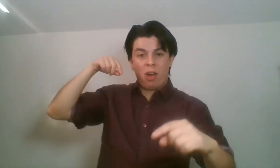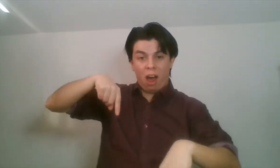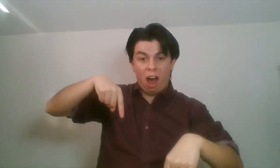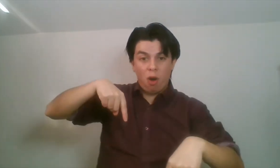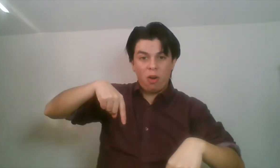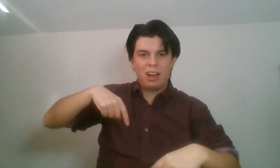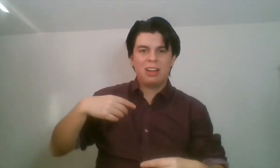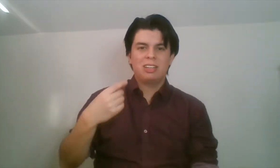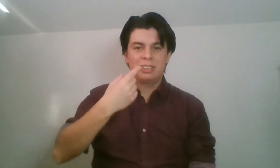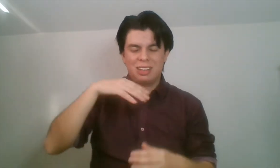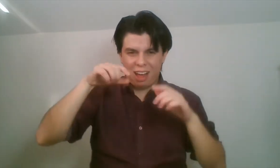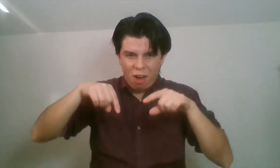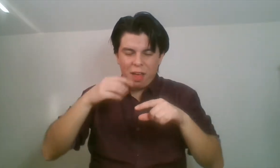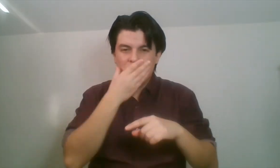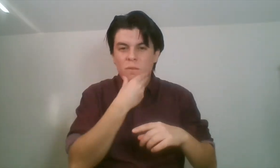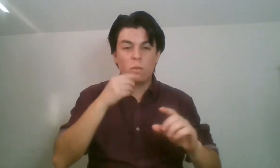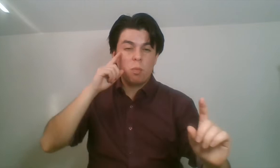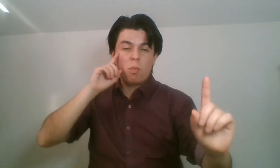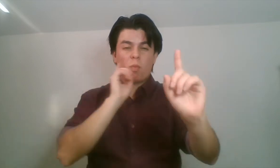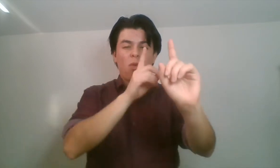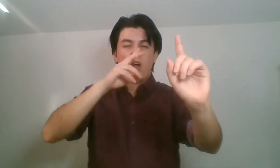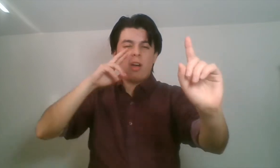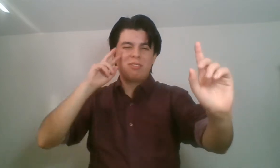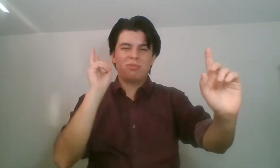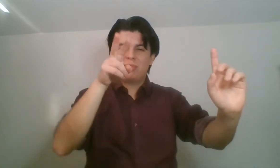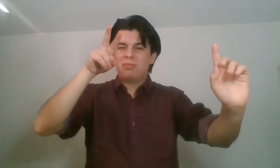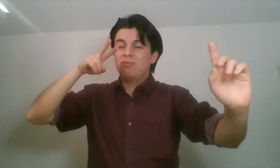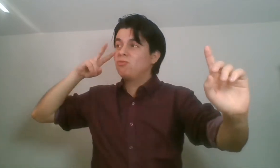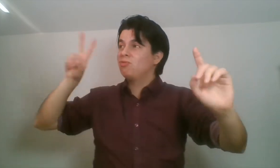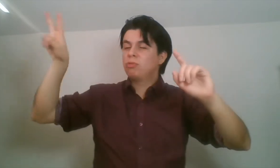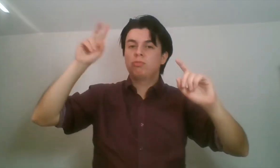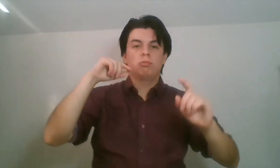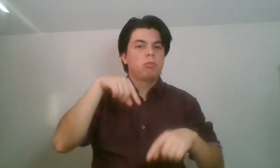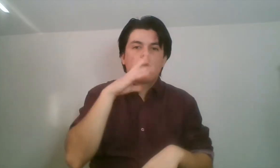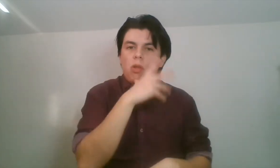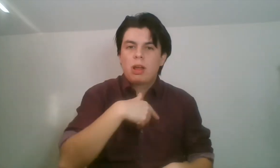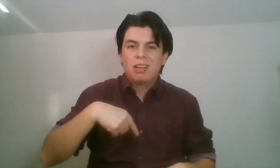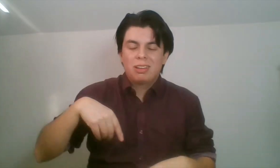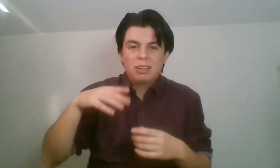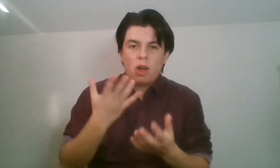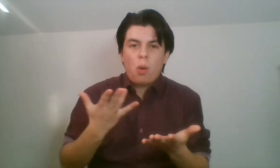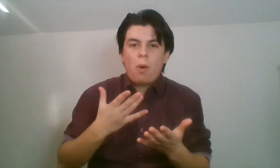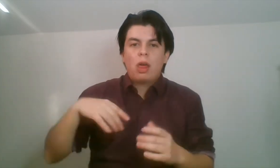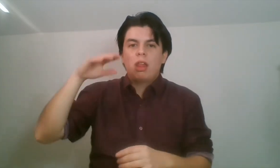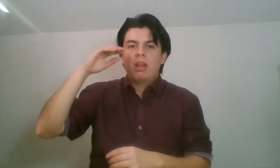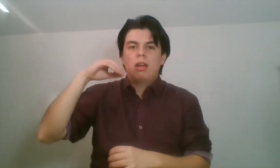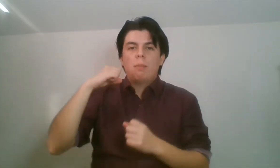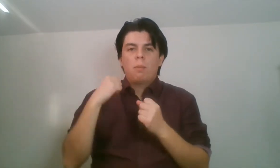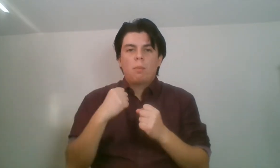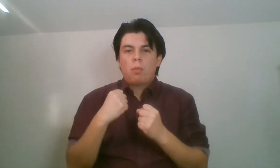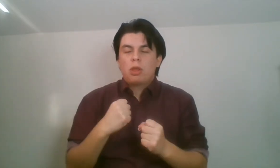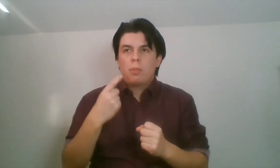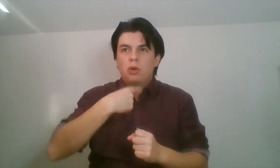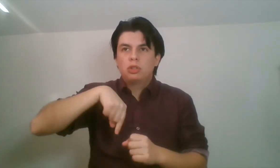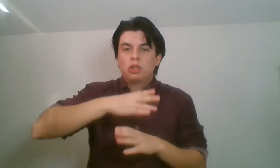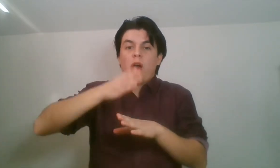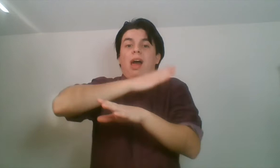medias derruidas. Es decir, no existía ningún polo como el que podemos